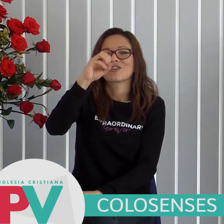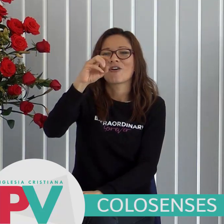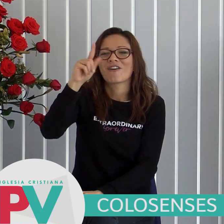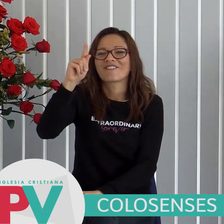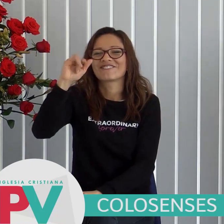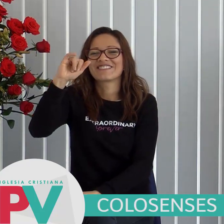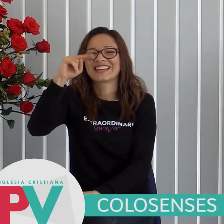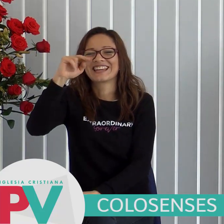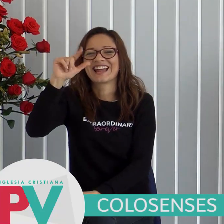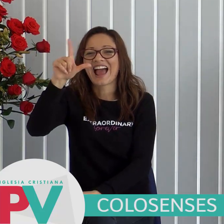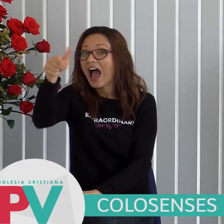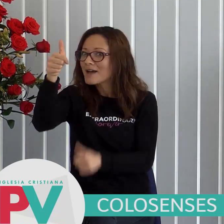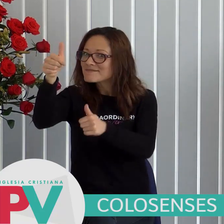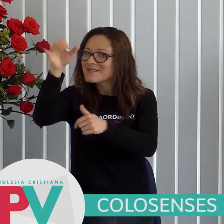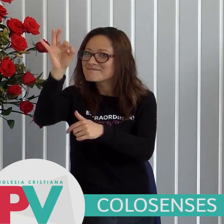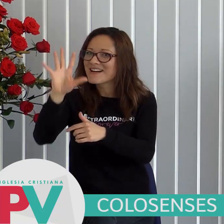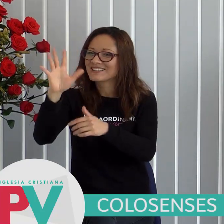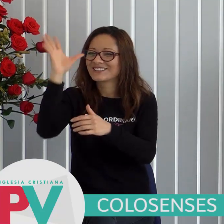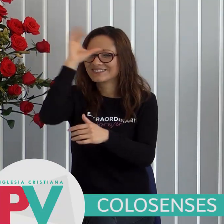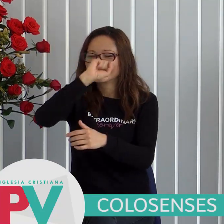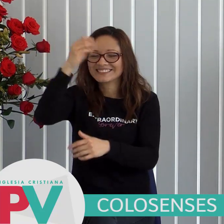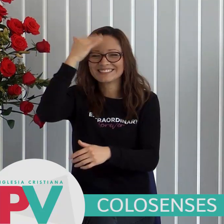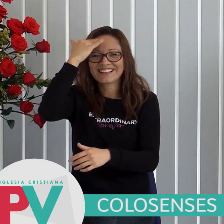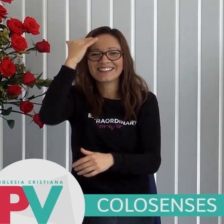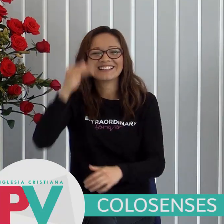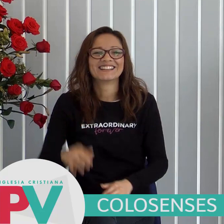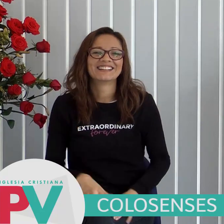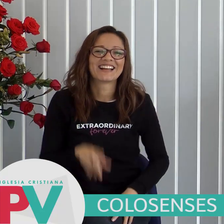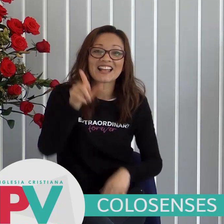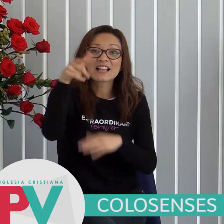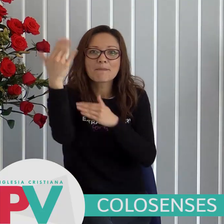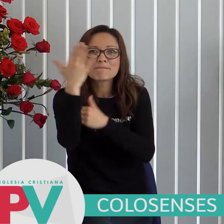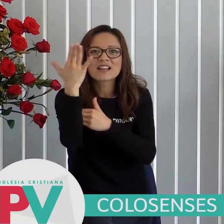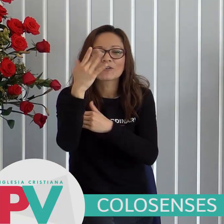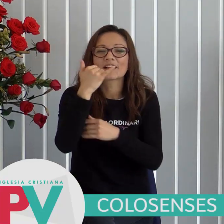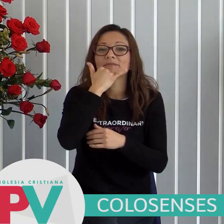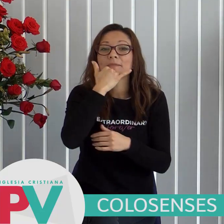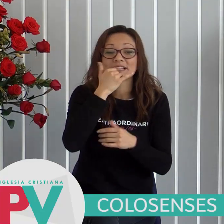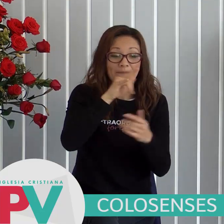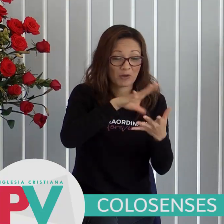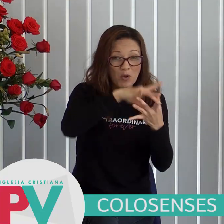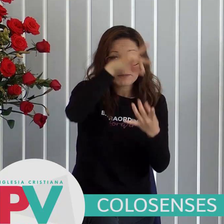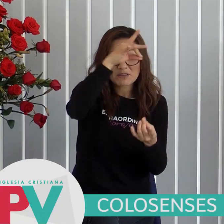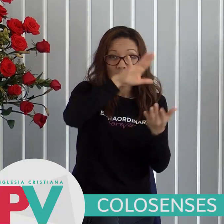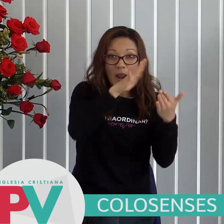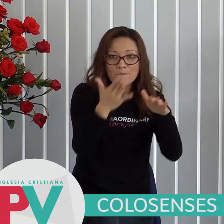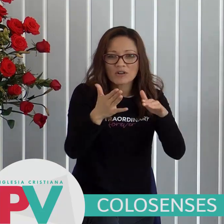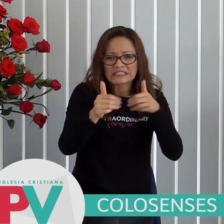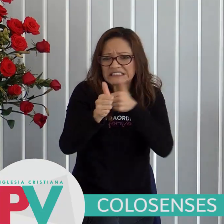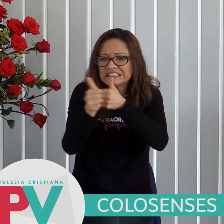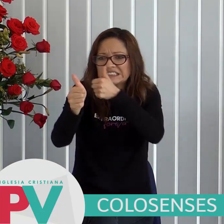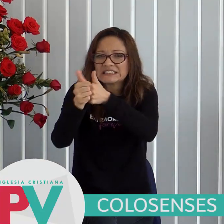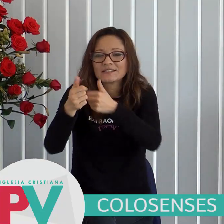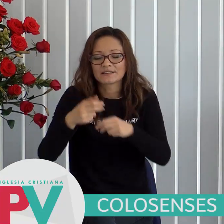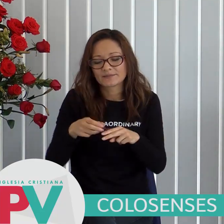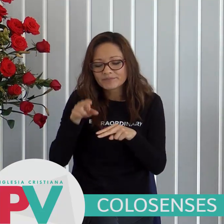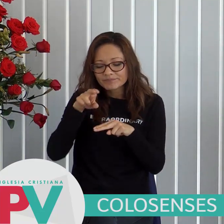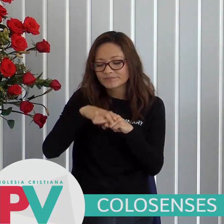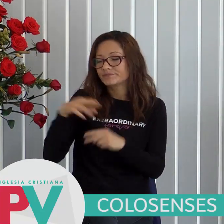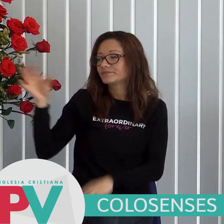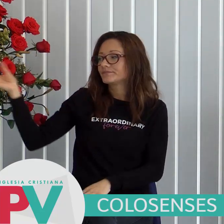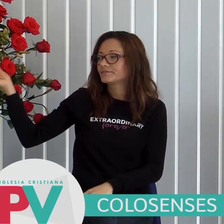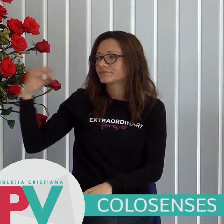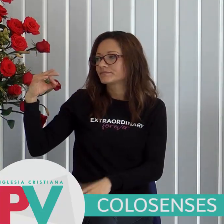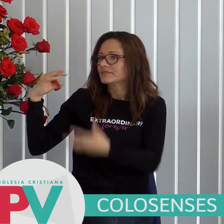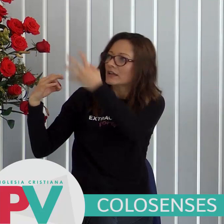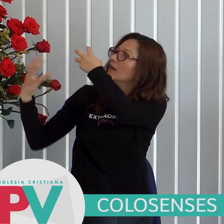cine. Bueno, Destino Final. Entonces la muerte es detrás. Entonces ellos están ahí sentados y de pronto la rosita se cae y se cae